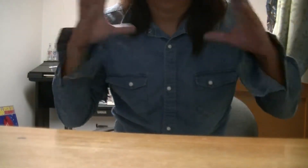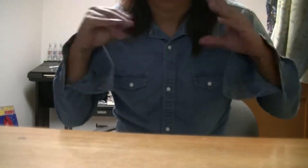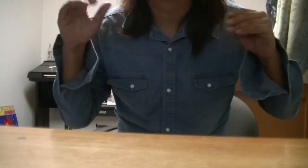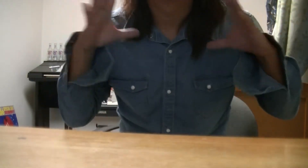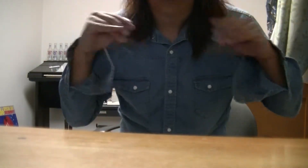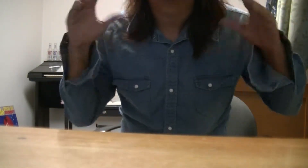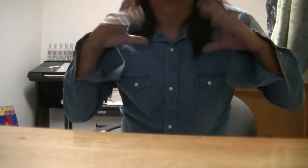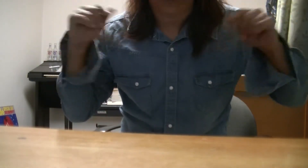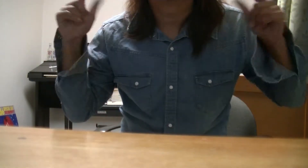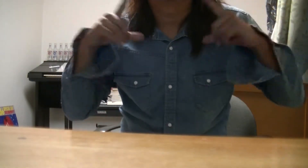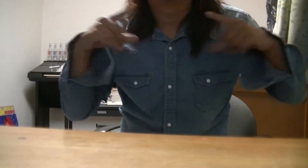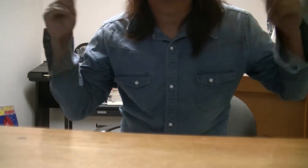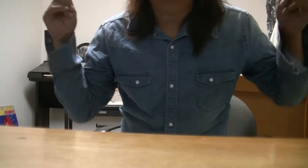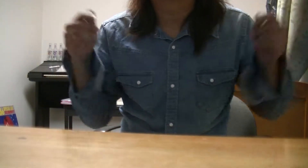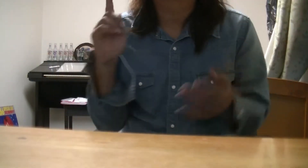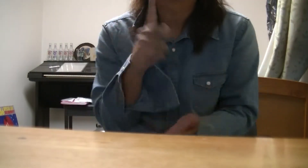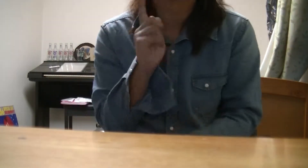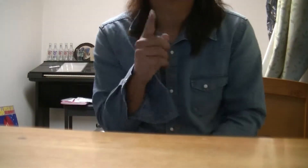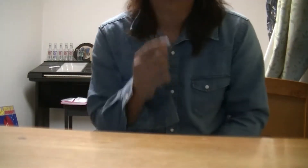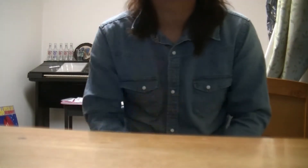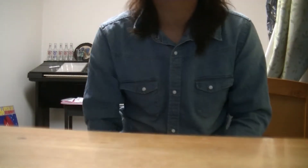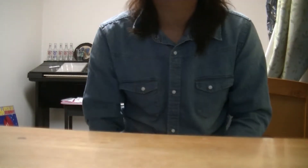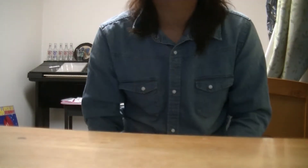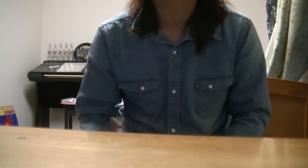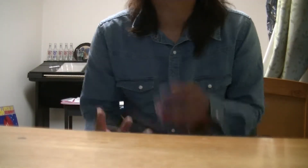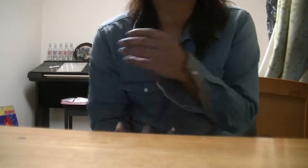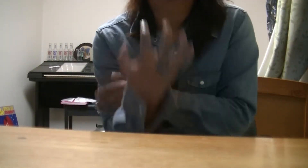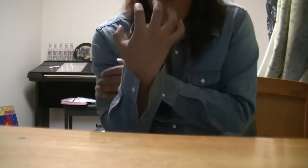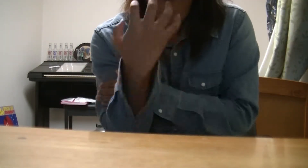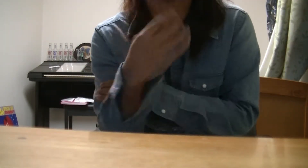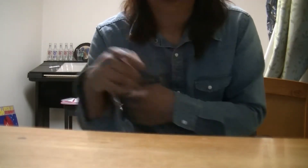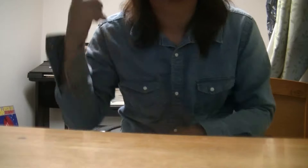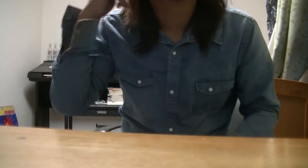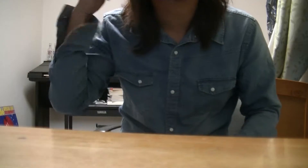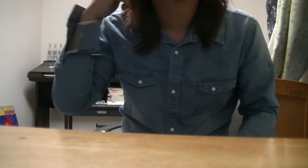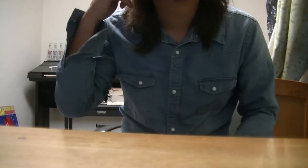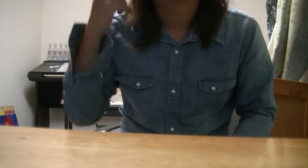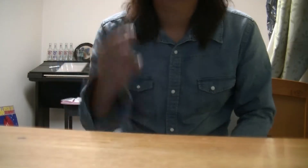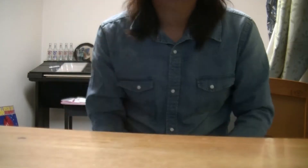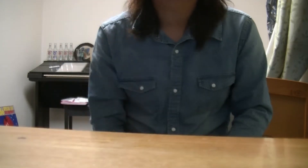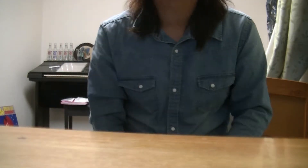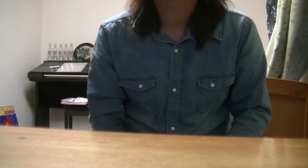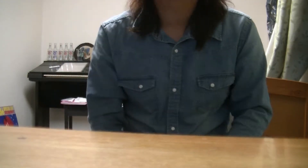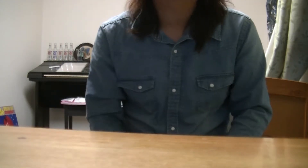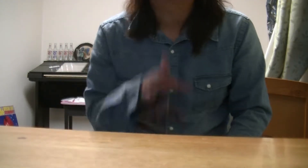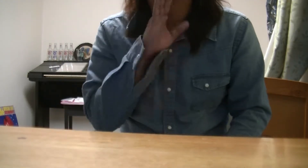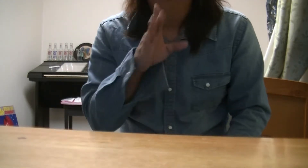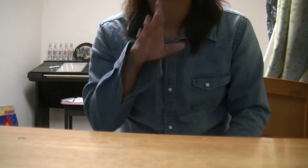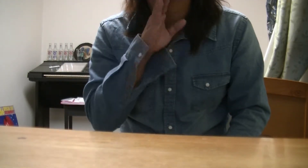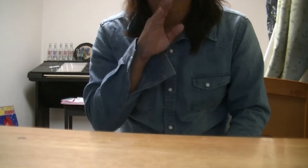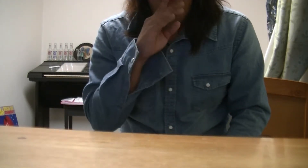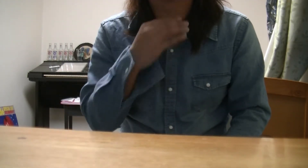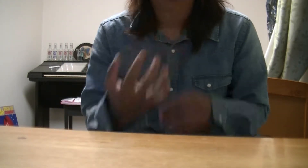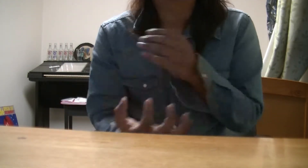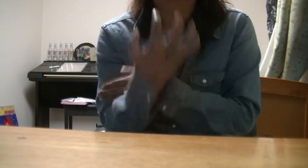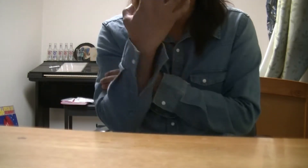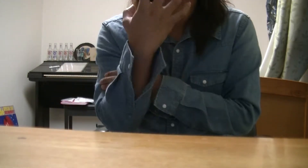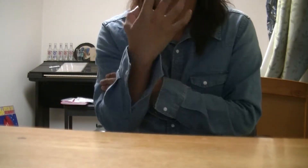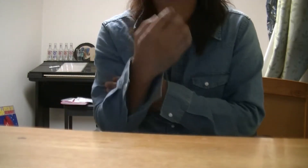でもね、はっきり言うよ、俺はね、かっこいいと思う。本当のかっこいいはか